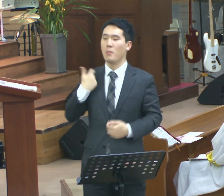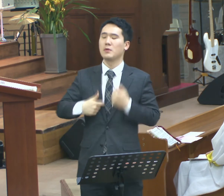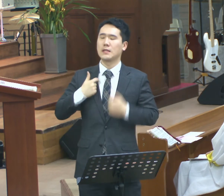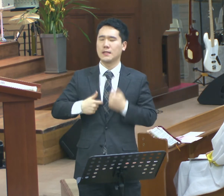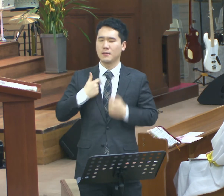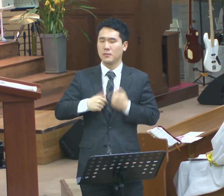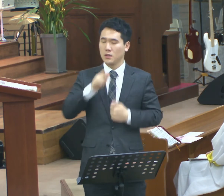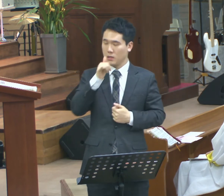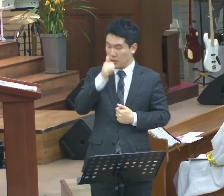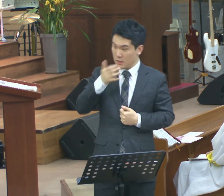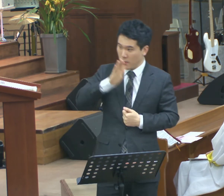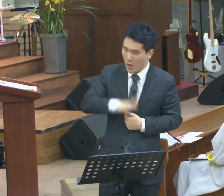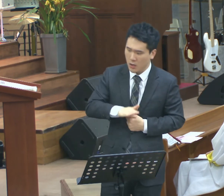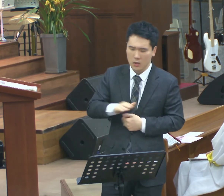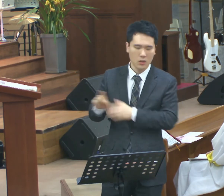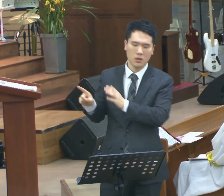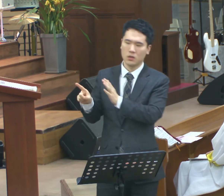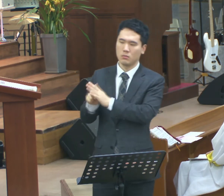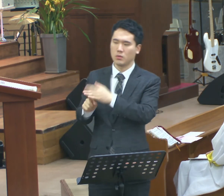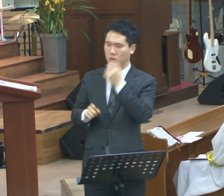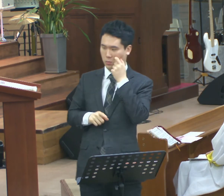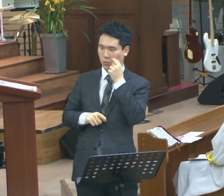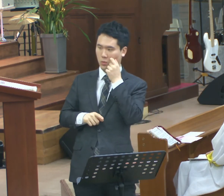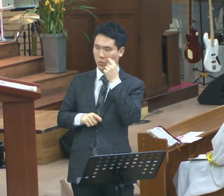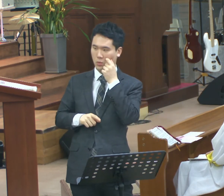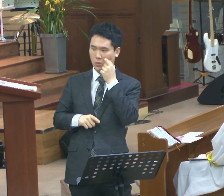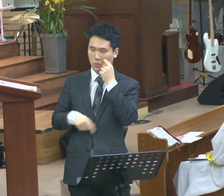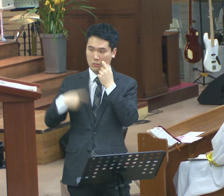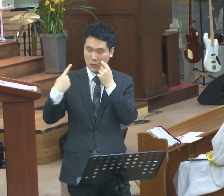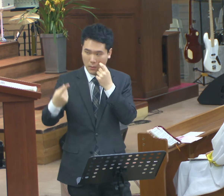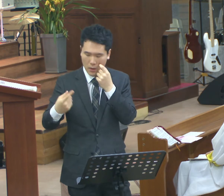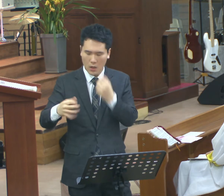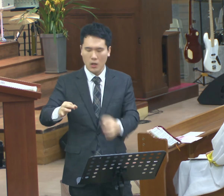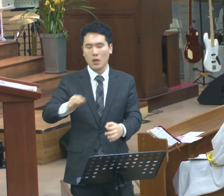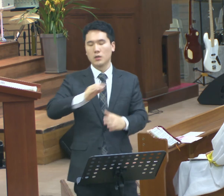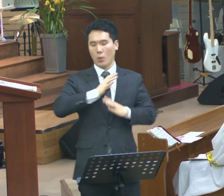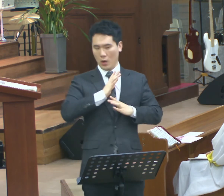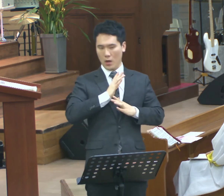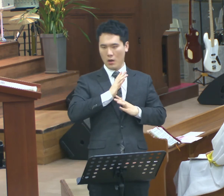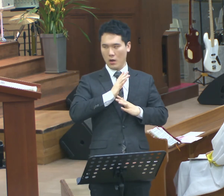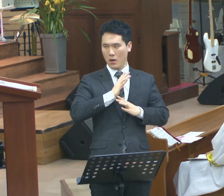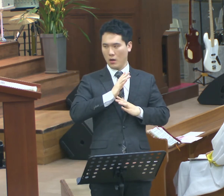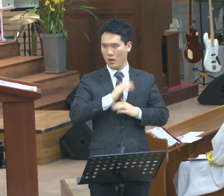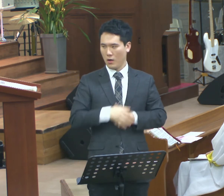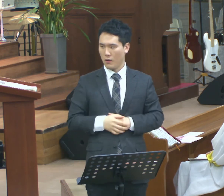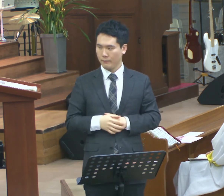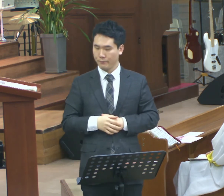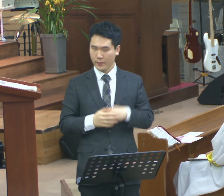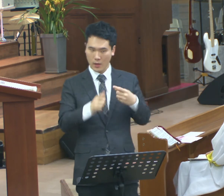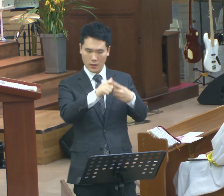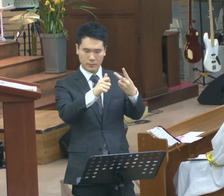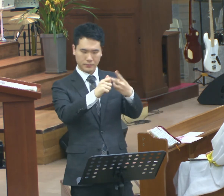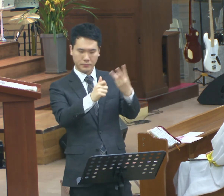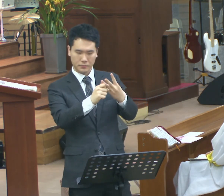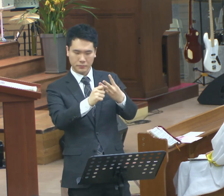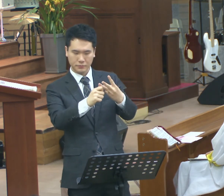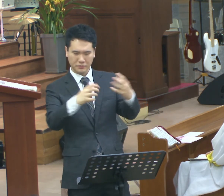못하고? 믿지 못해. 그 다음 놀라운 거예요. 이 3가지가 사실 조화되기가 상당히